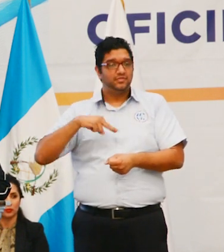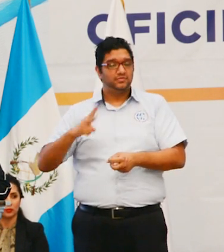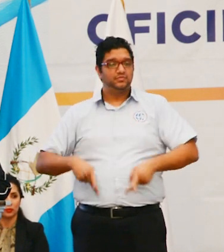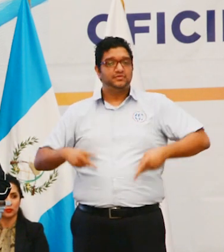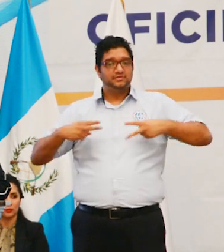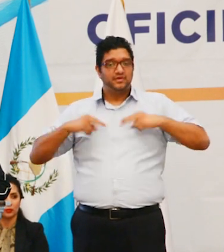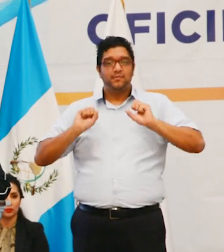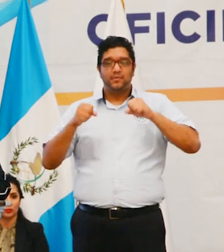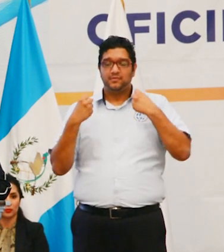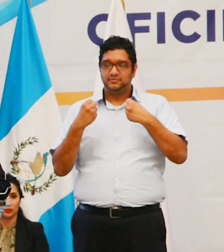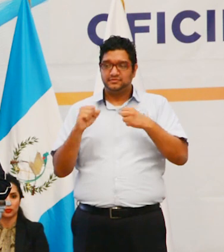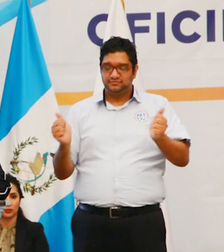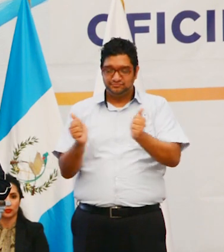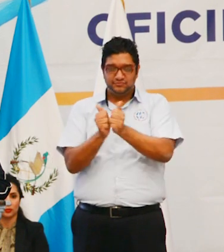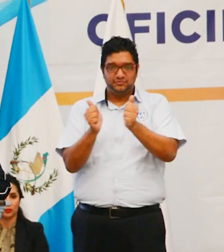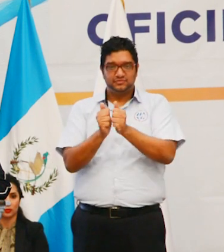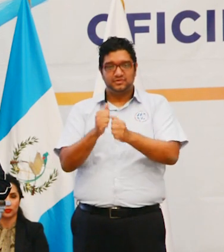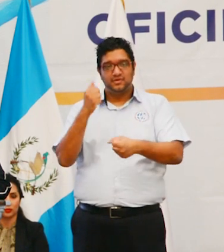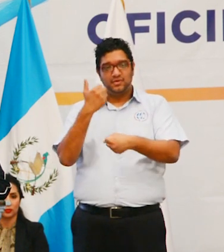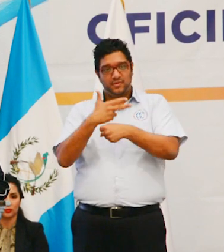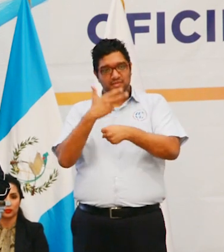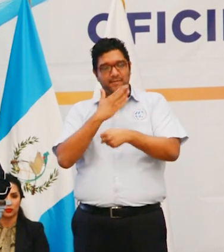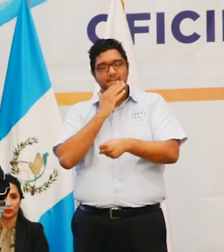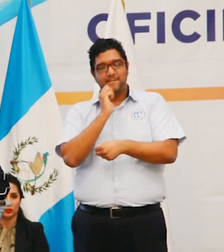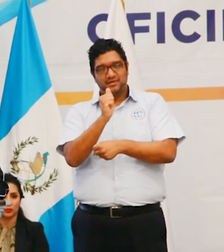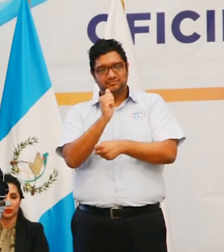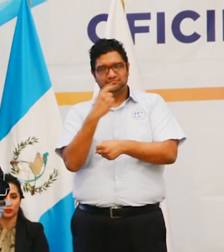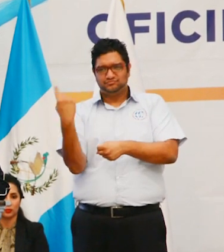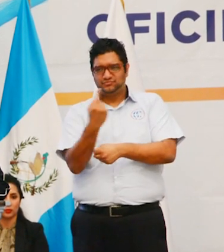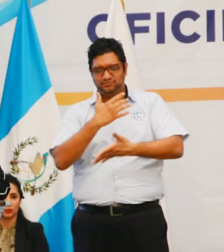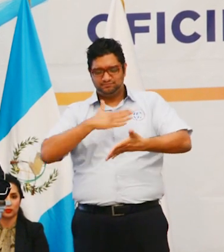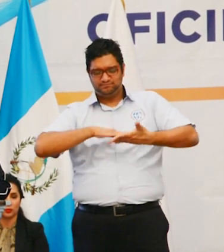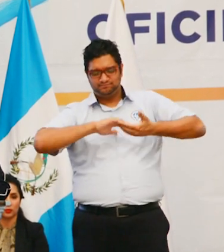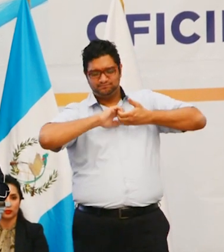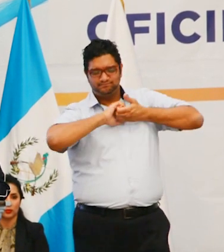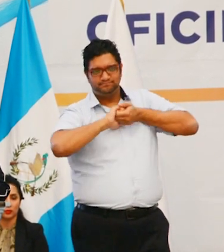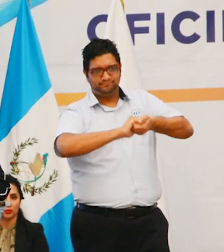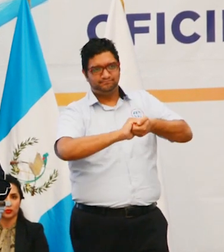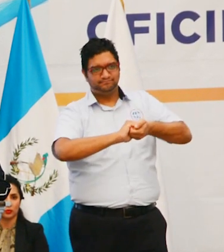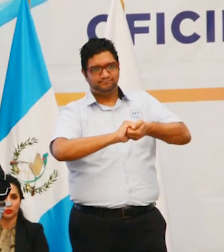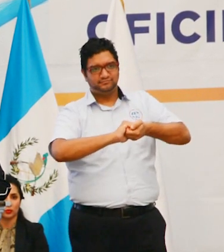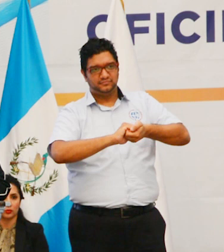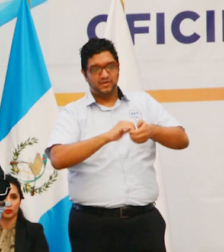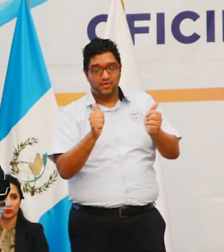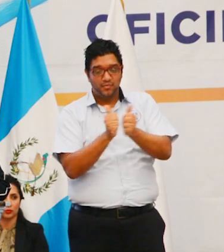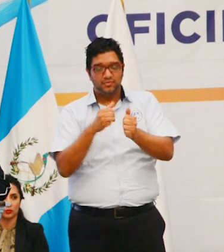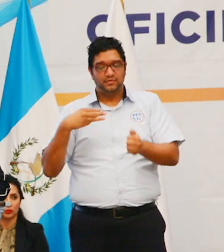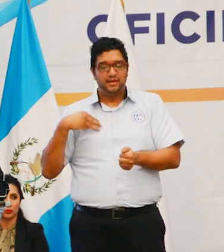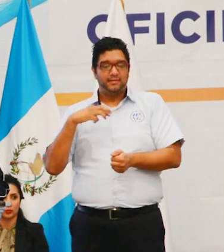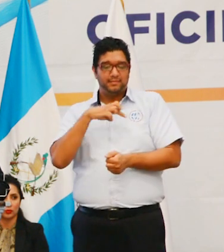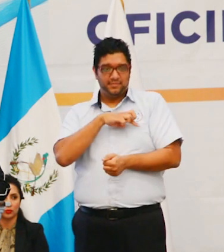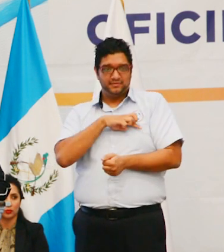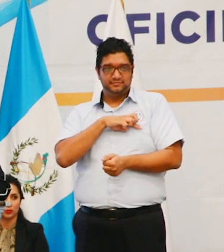juntos logremos construir una Guatemala mejor, que juntos nos unamos a este plan al que el Ministerio Público, a través del